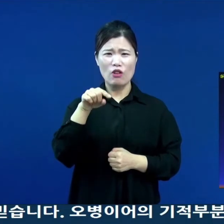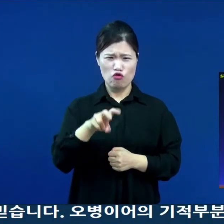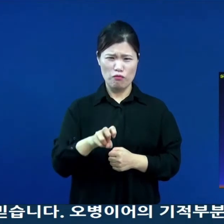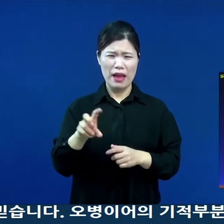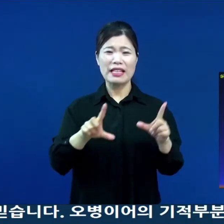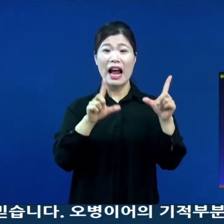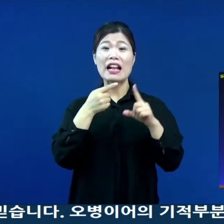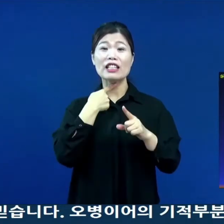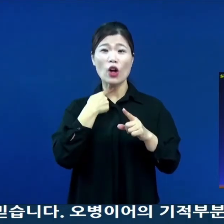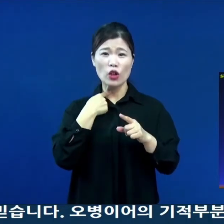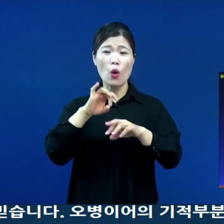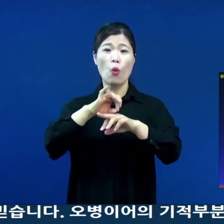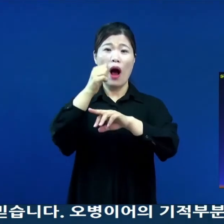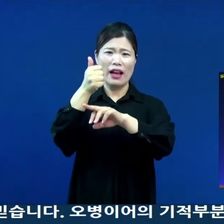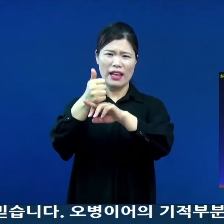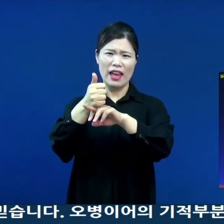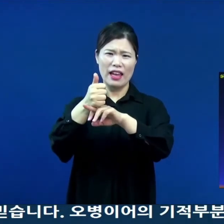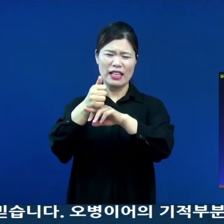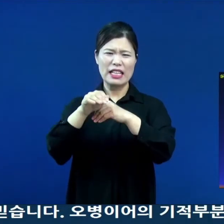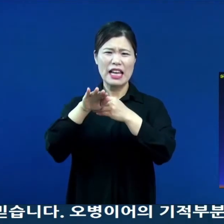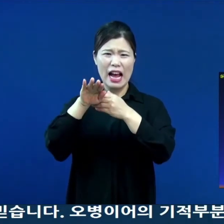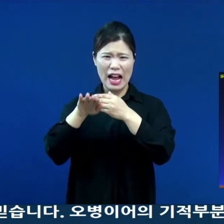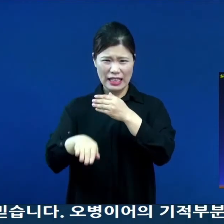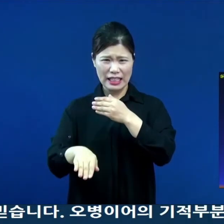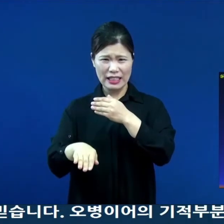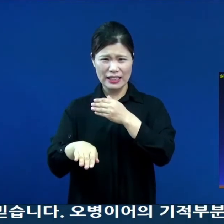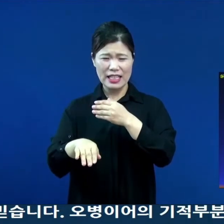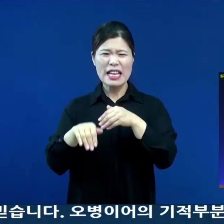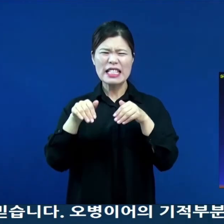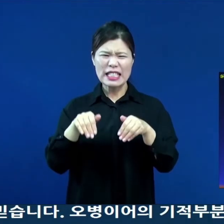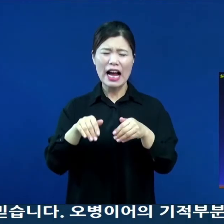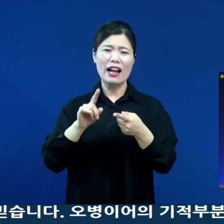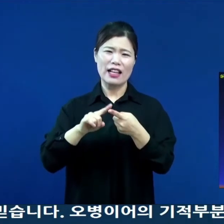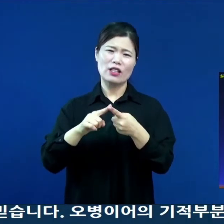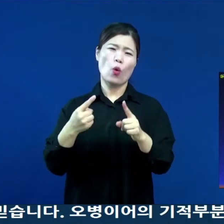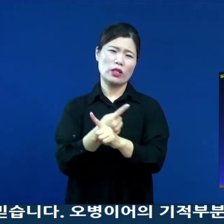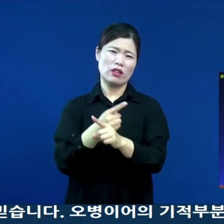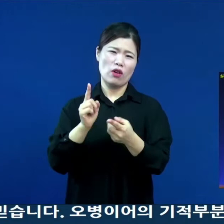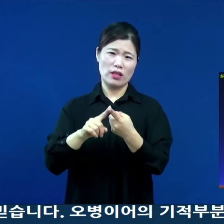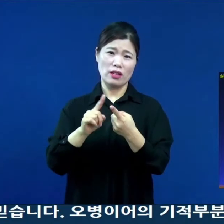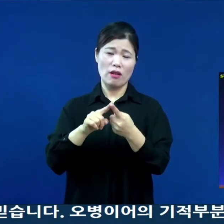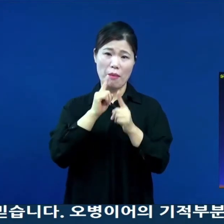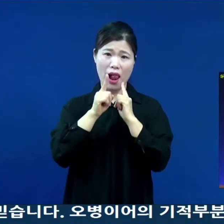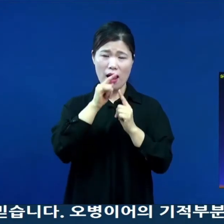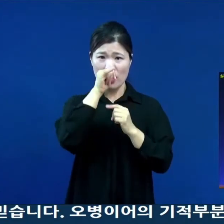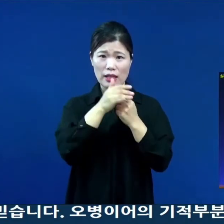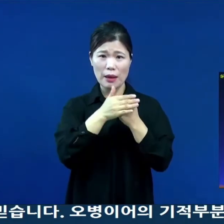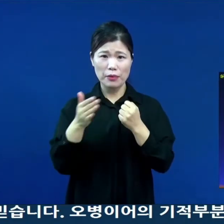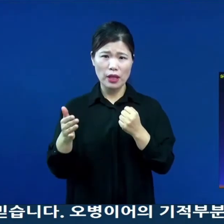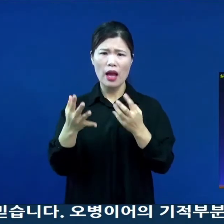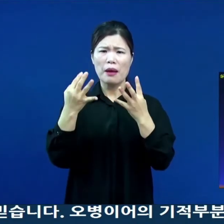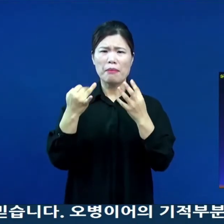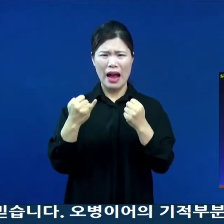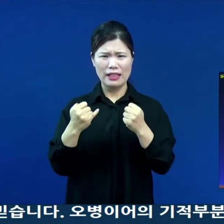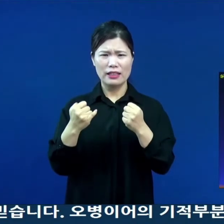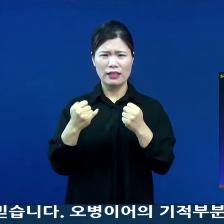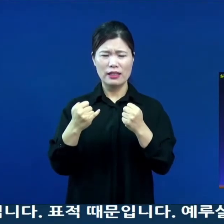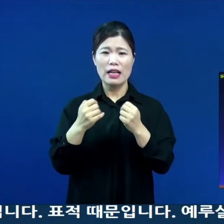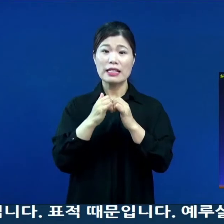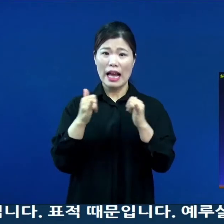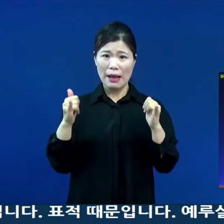이야기, 이런 이야기들이 이제 회자가 되면서 많은 무리들이 예수님을 쫓고 있었습니다.